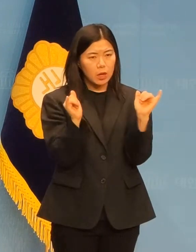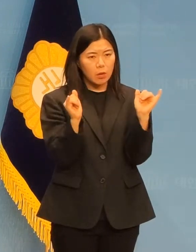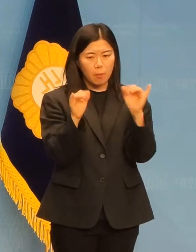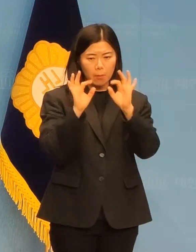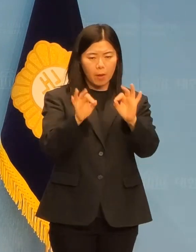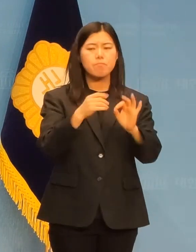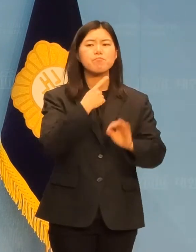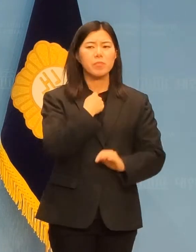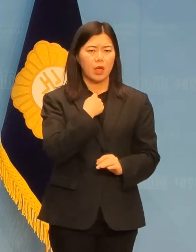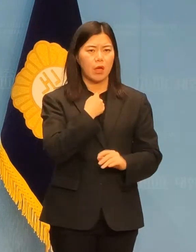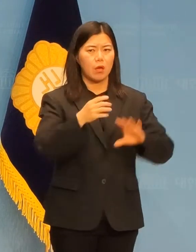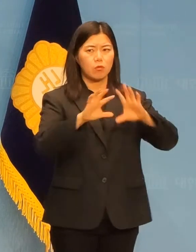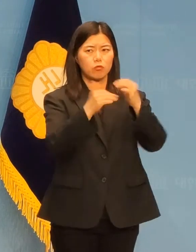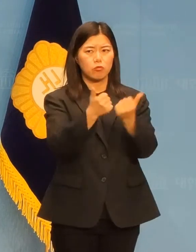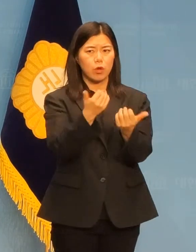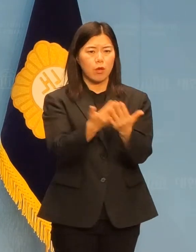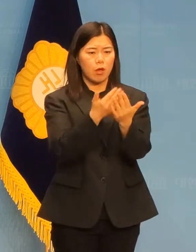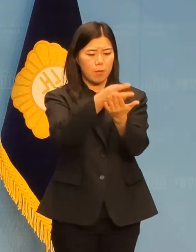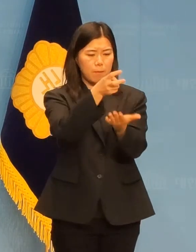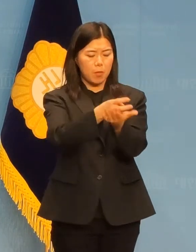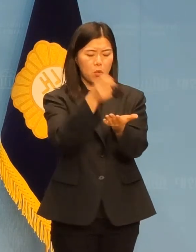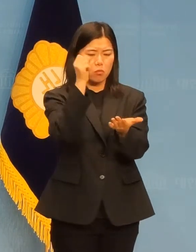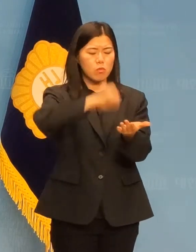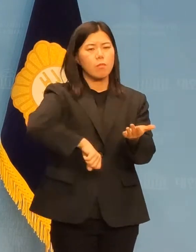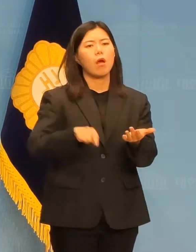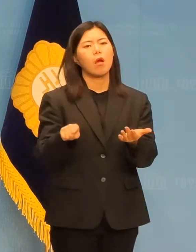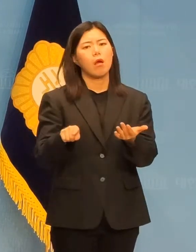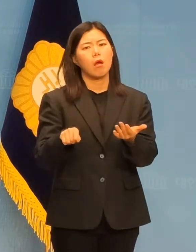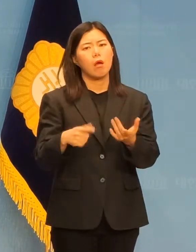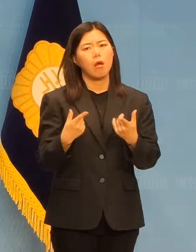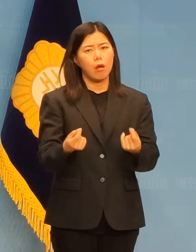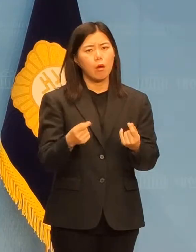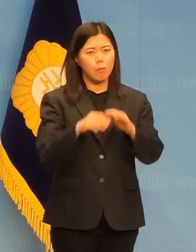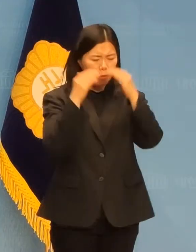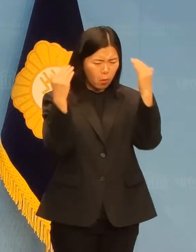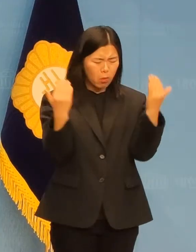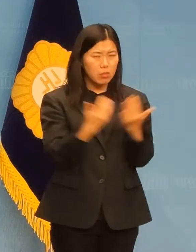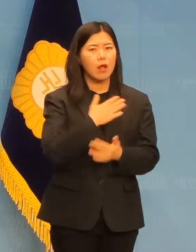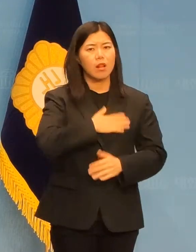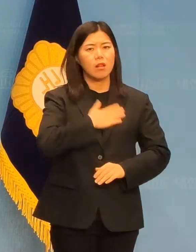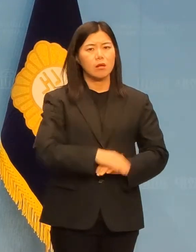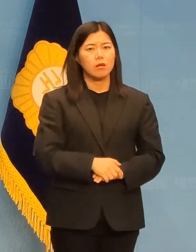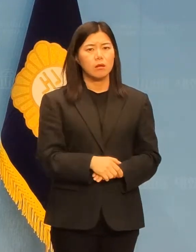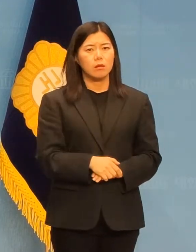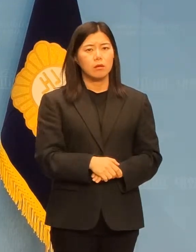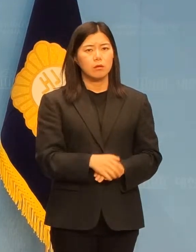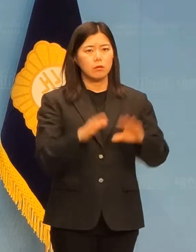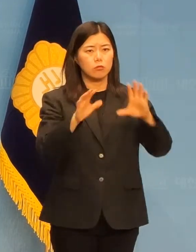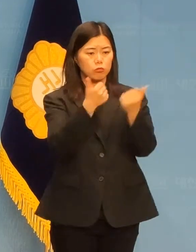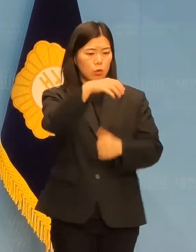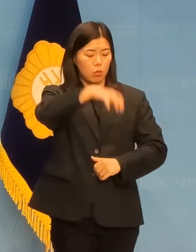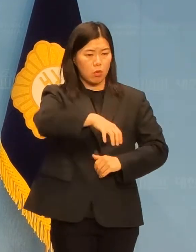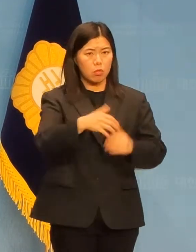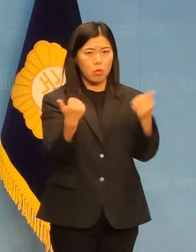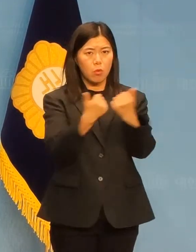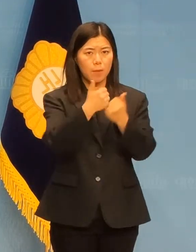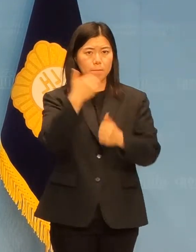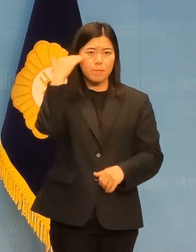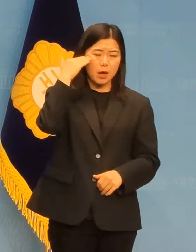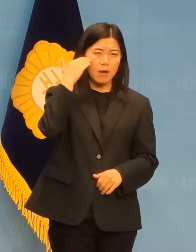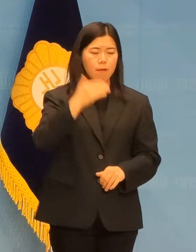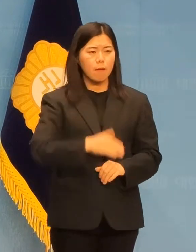보았던 국회 선진화법 위반입니다. 국회에서 회의를 방해하거나